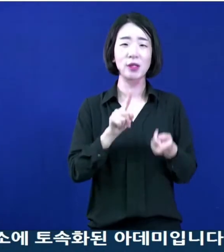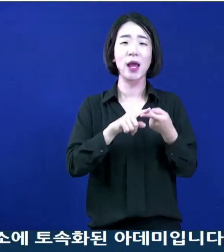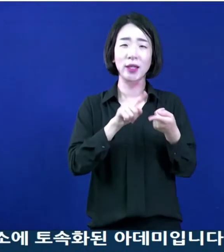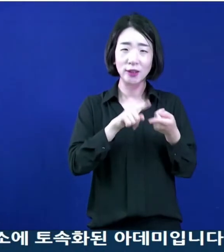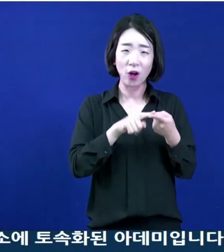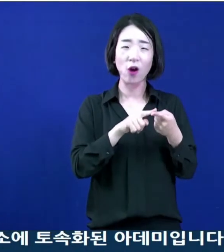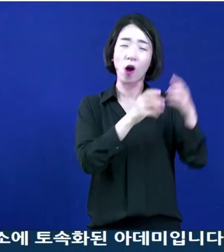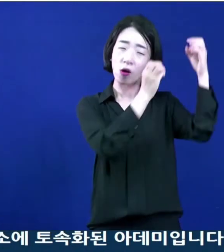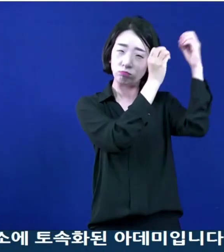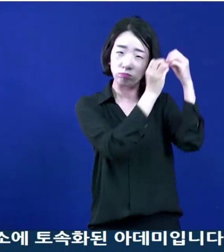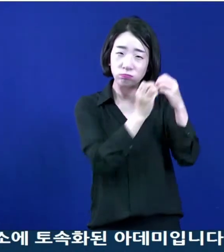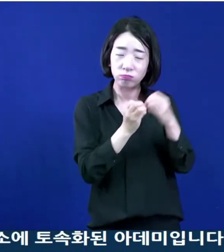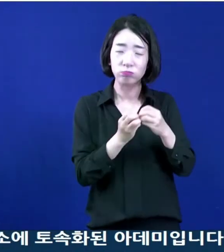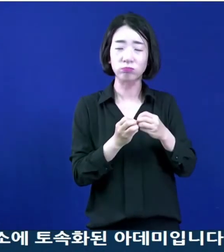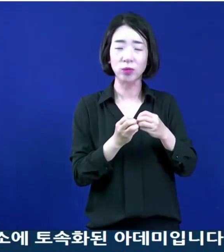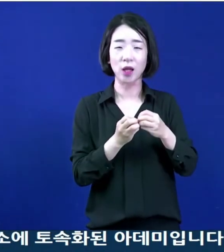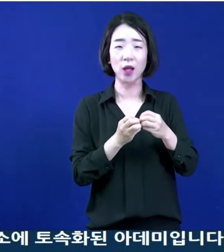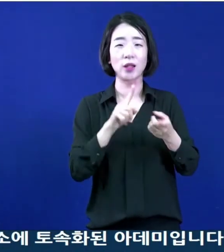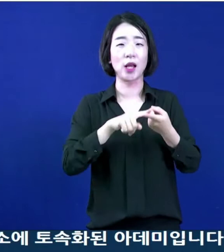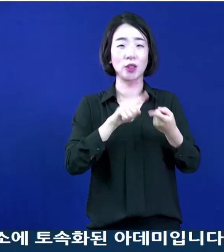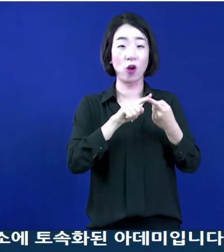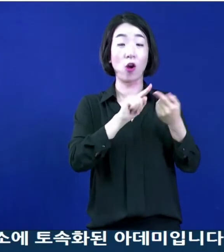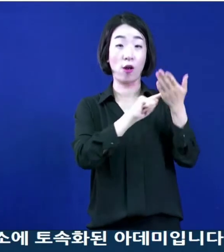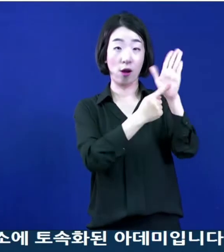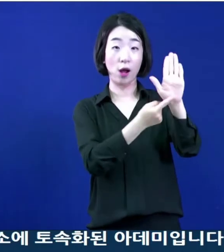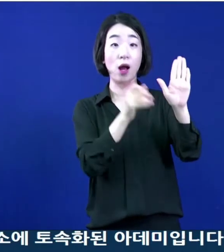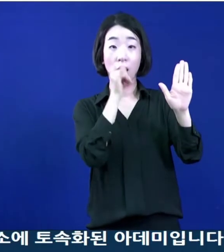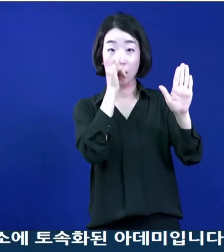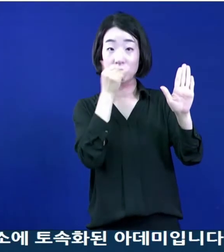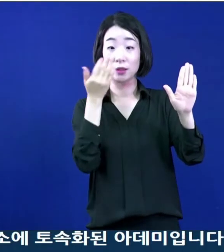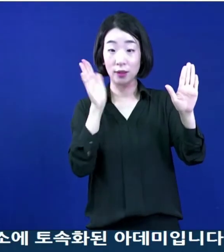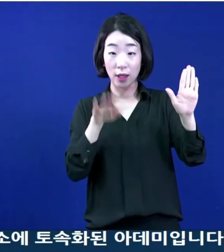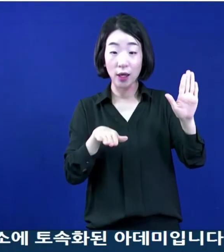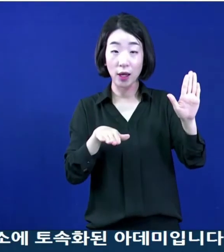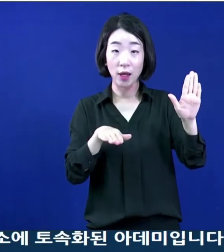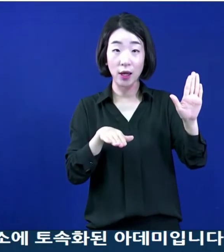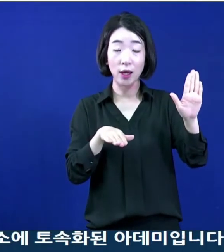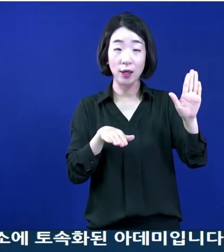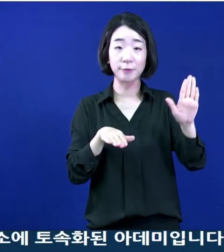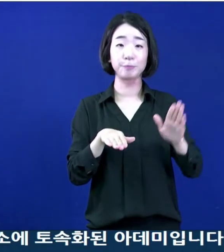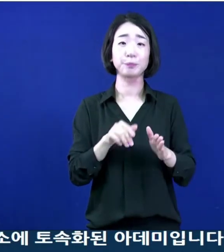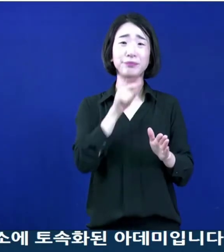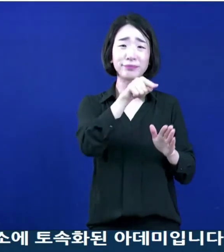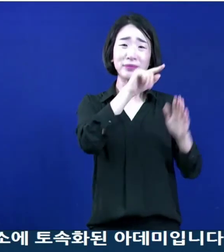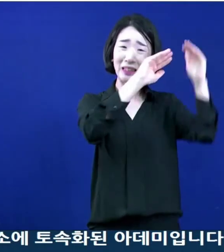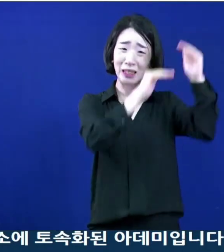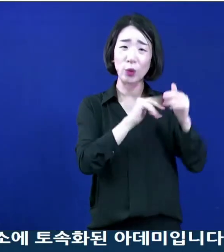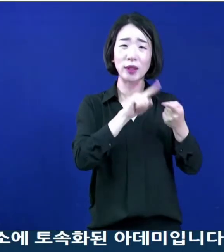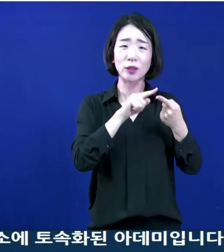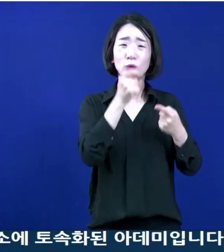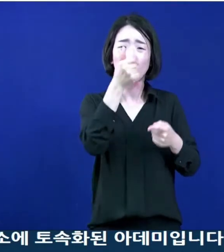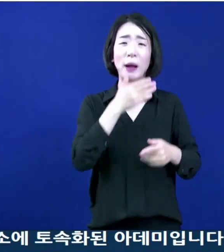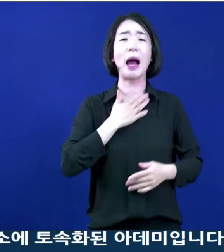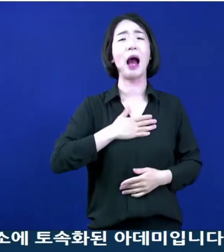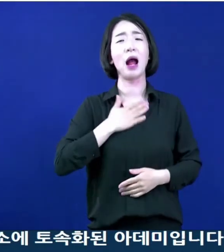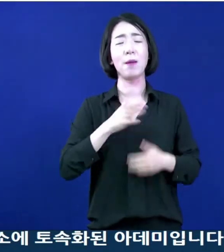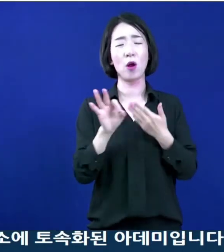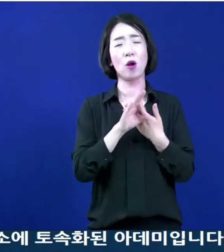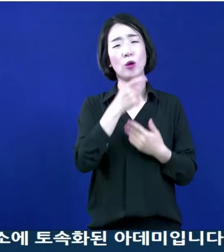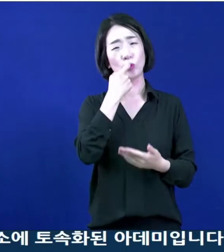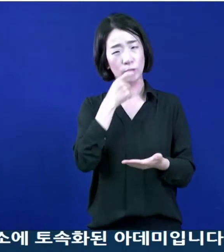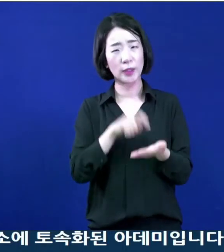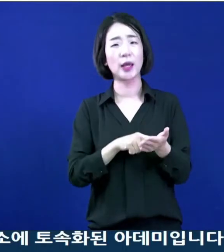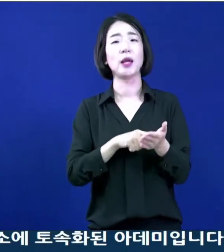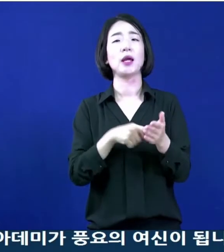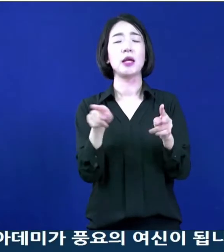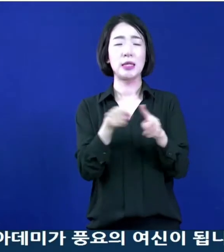신앙이 어떻게 발전했는지 쫙 보이는데 그거 조금만 아는 사람들은 금방 이해가 될 수 있게끔 아주 잘 설명이 되어